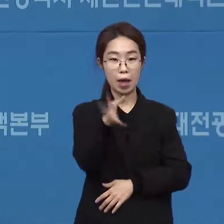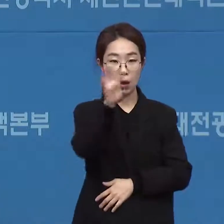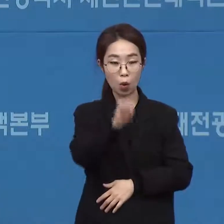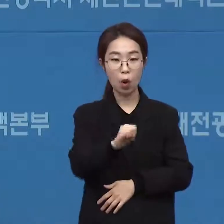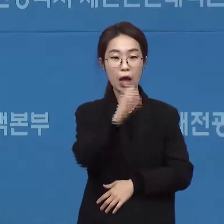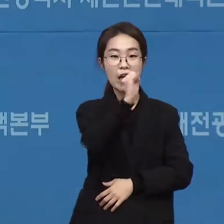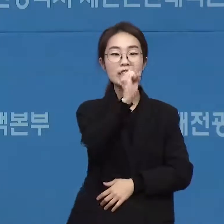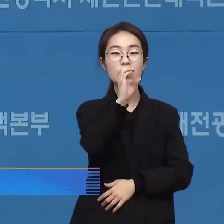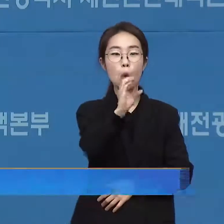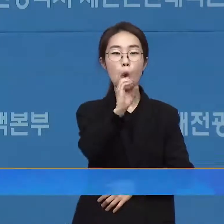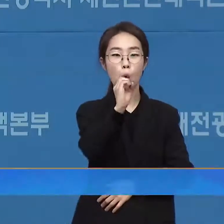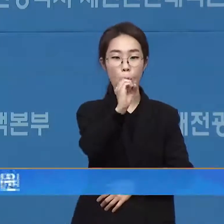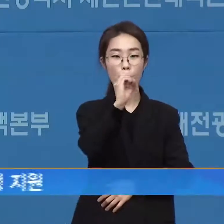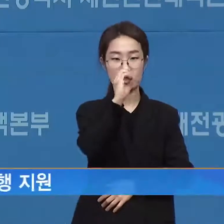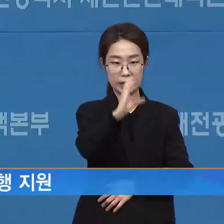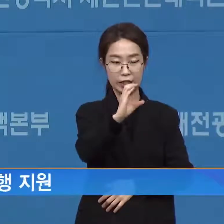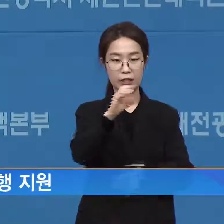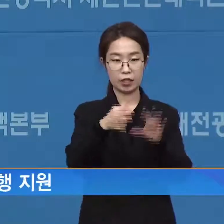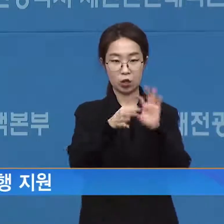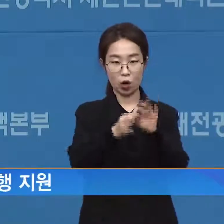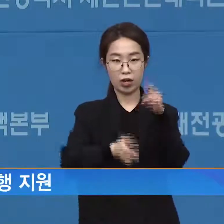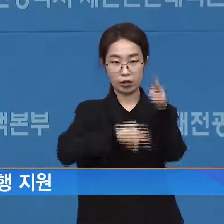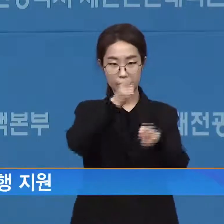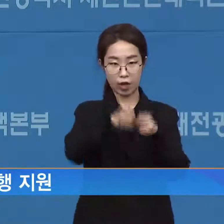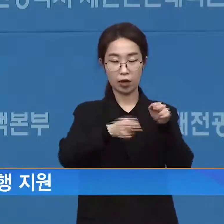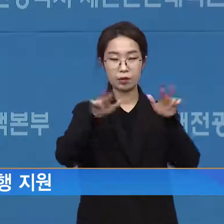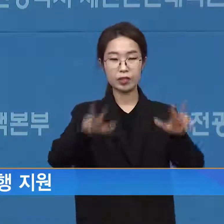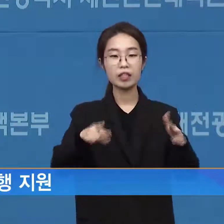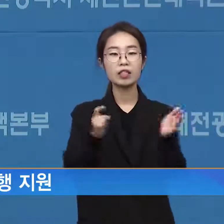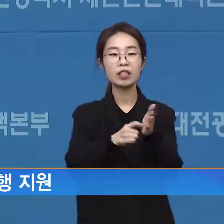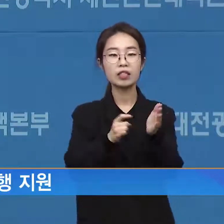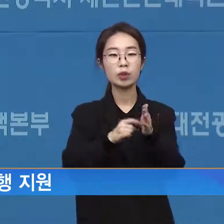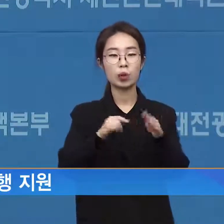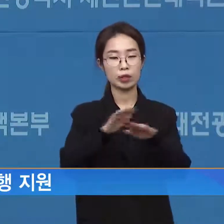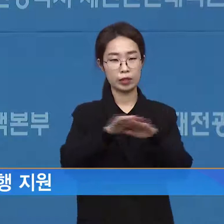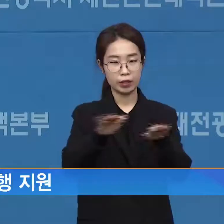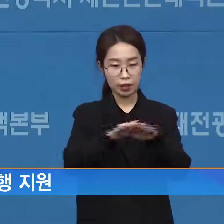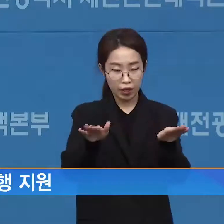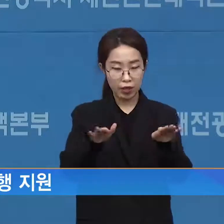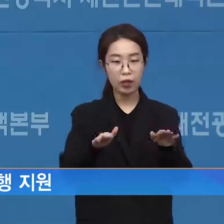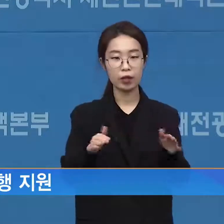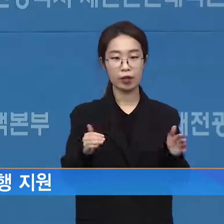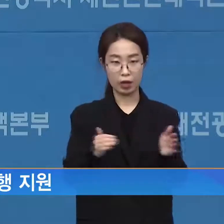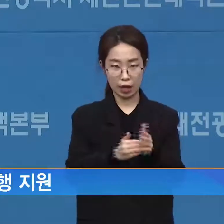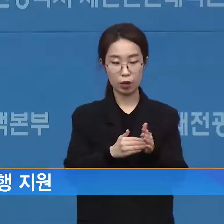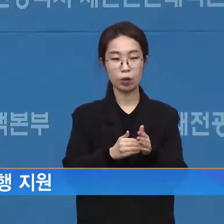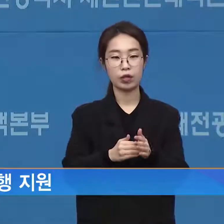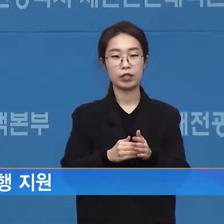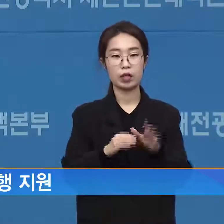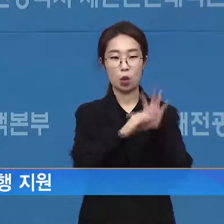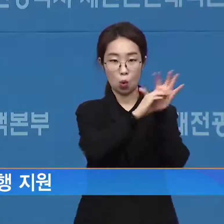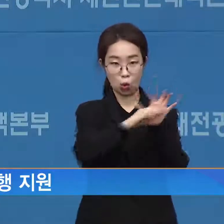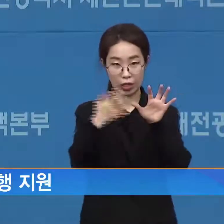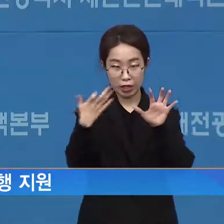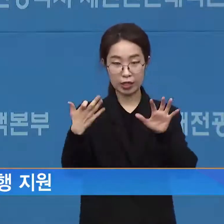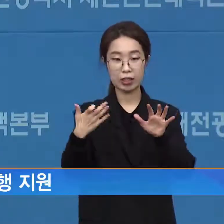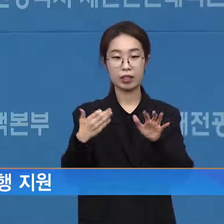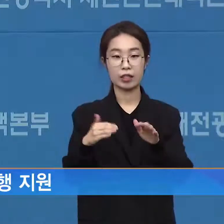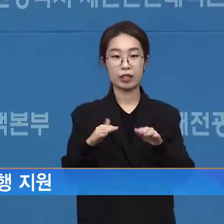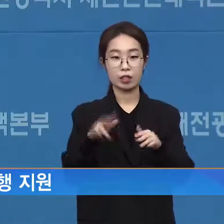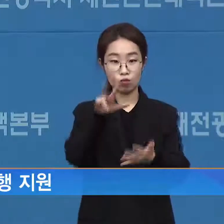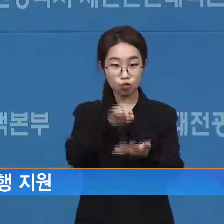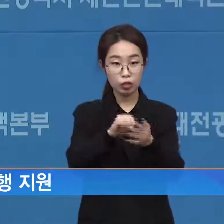SOC 14개 건설사업에 신속 집행을 지원하는 한편 코로나 피해에 충실히 대응하기 위한